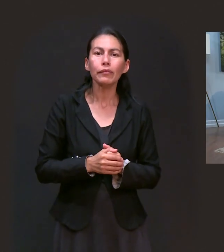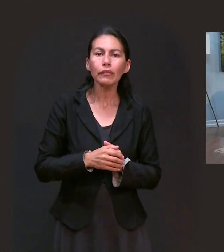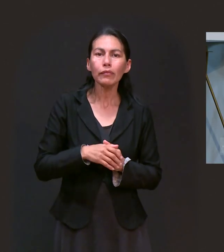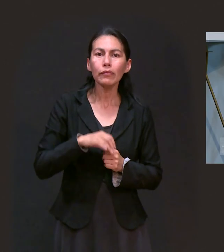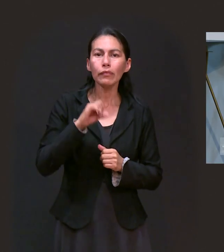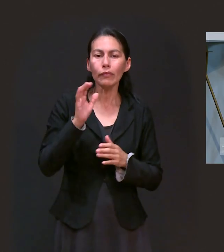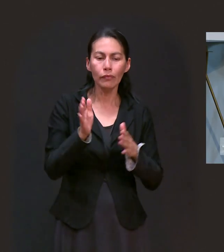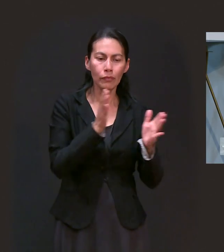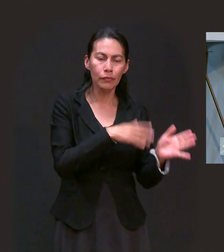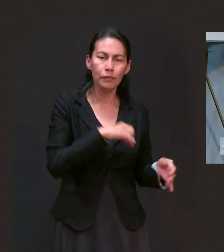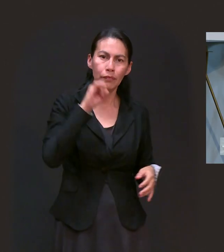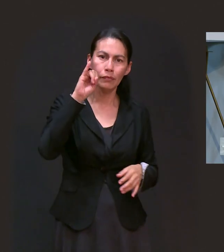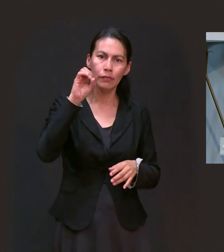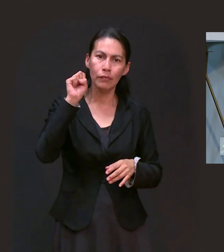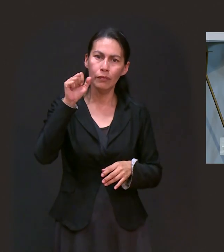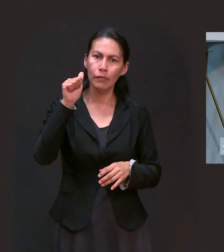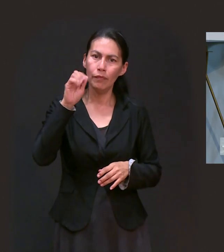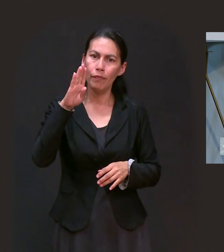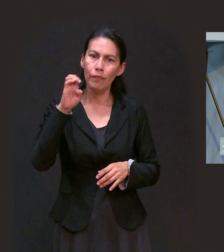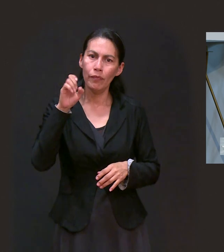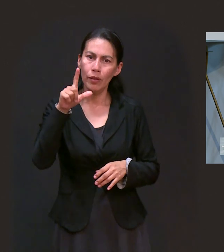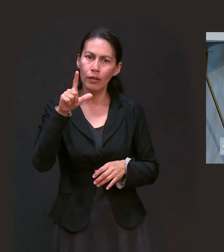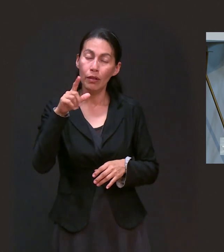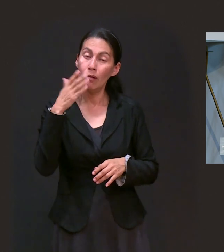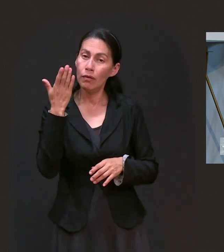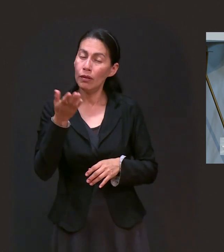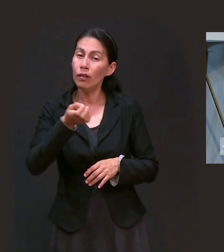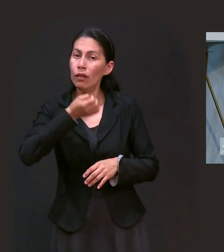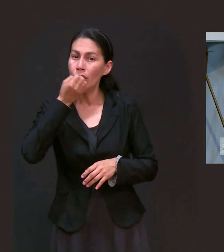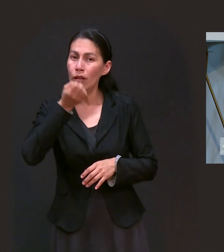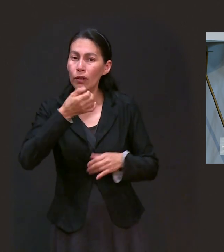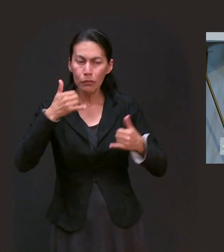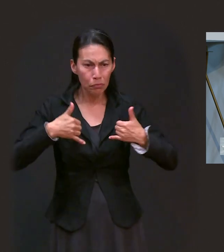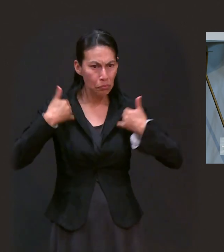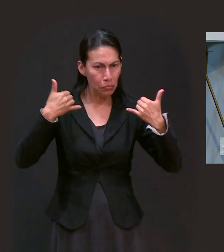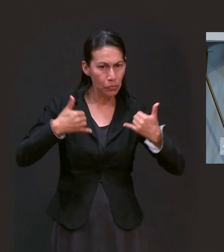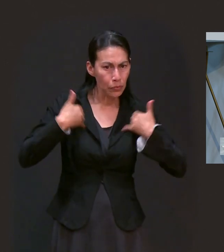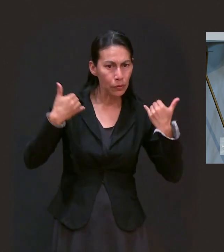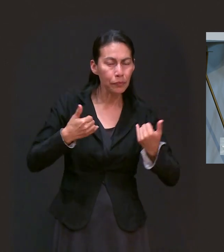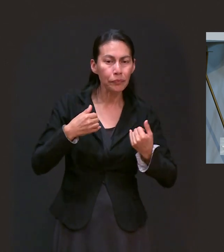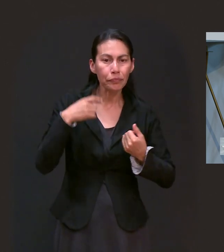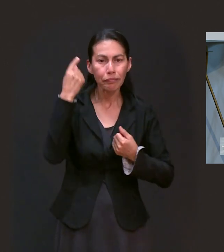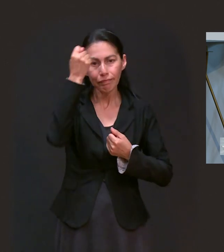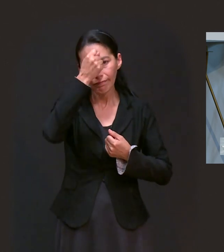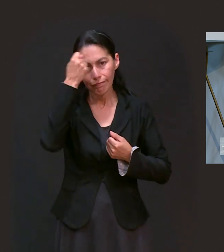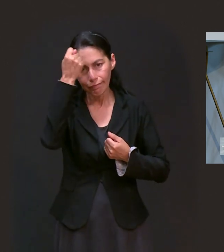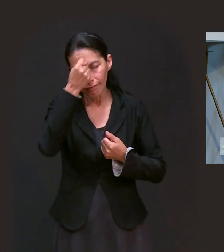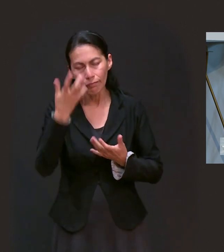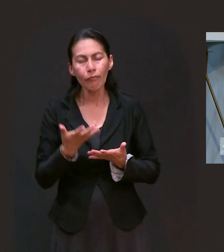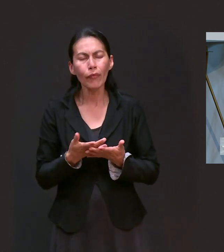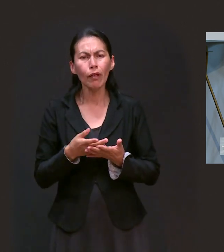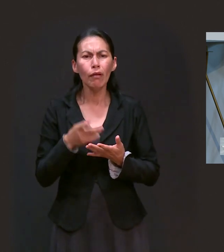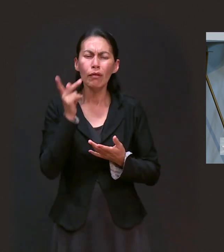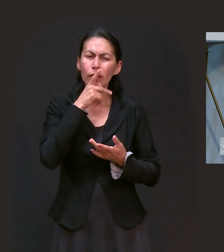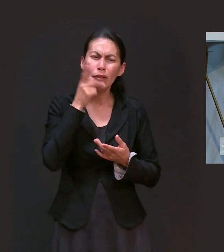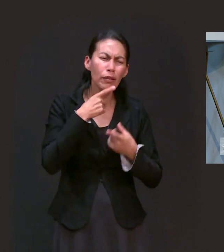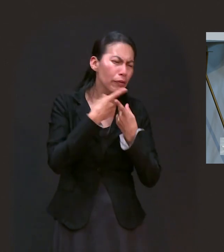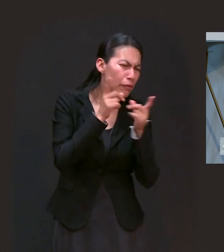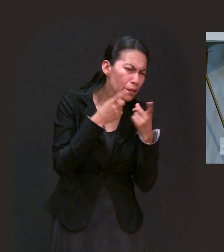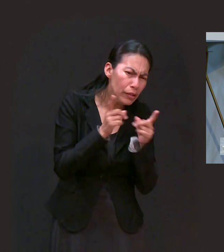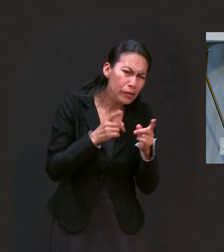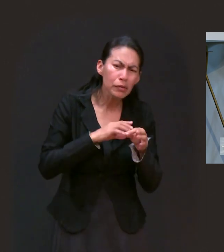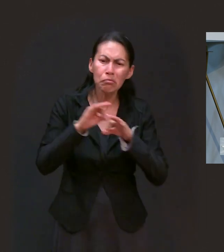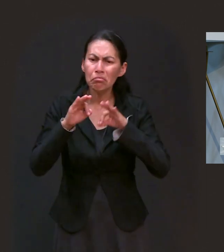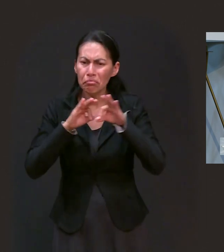isabel ramos hernández y duración por los chicos de teología que mañana saldrán a su misión